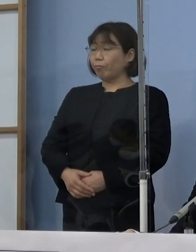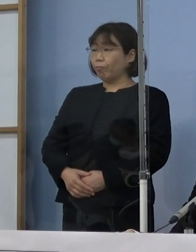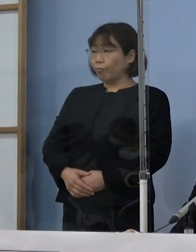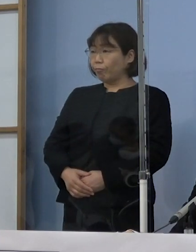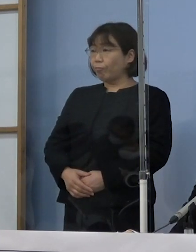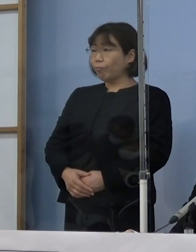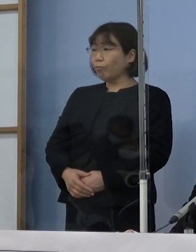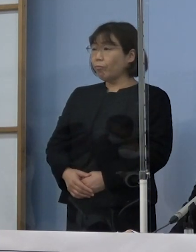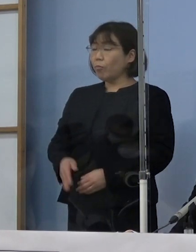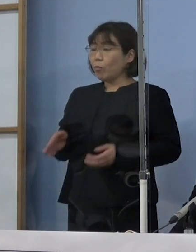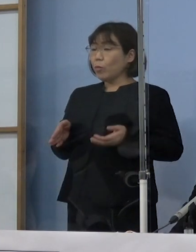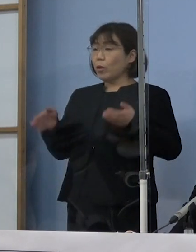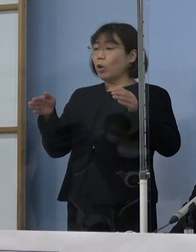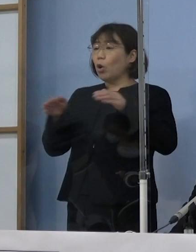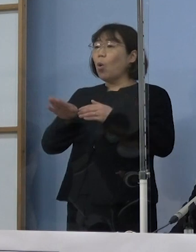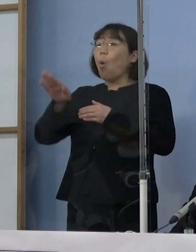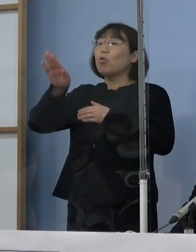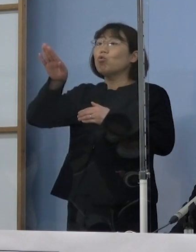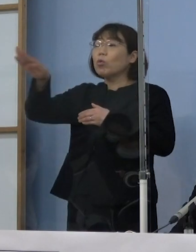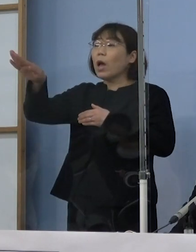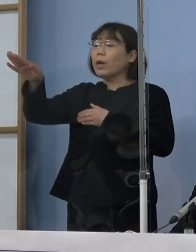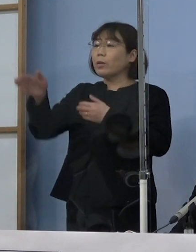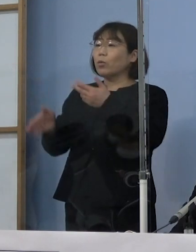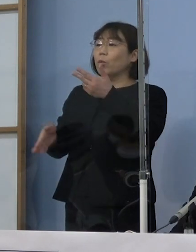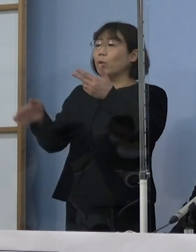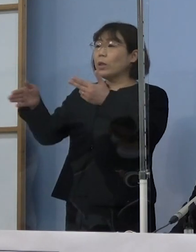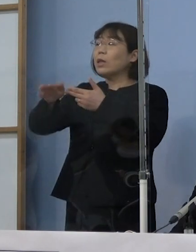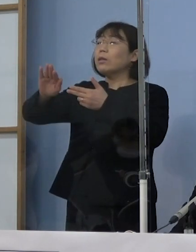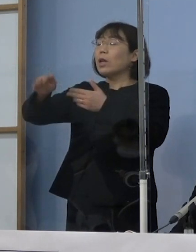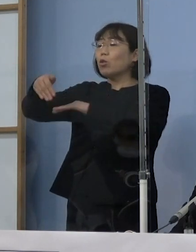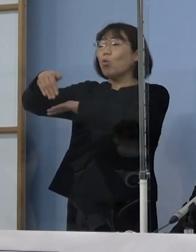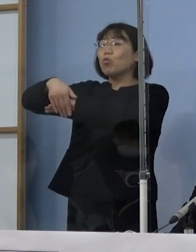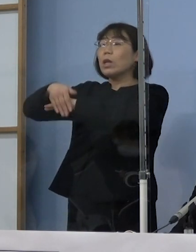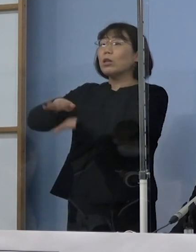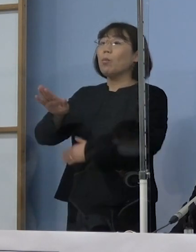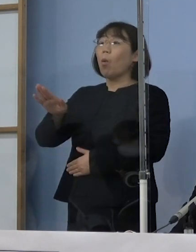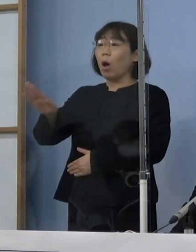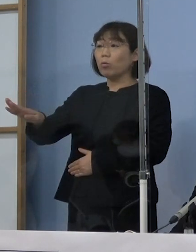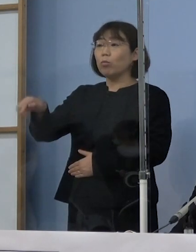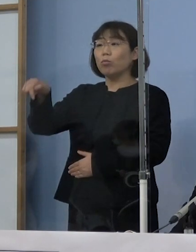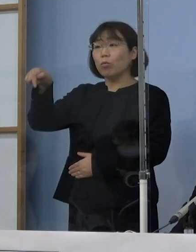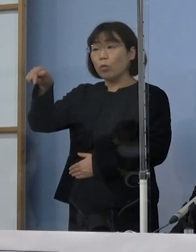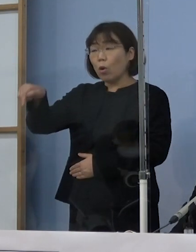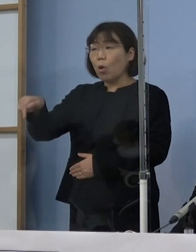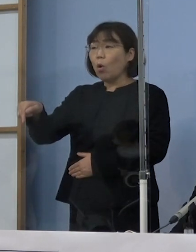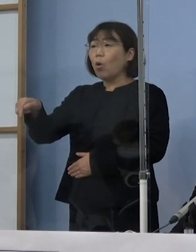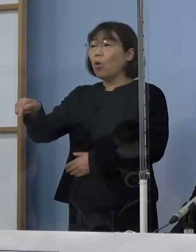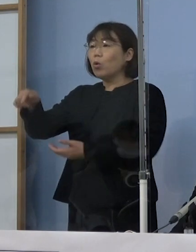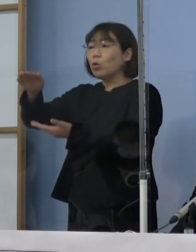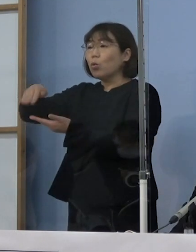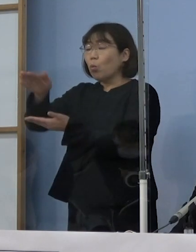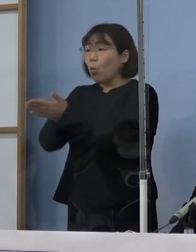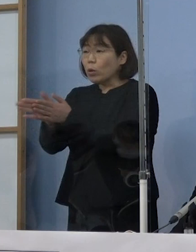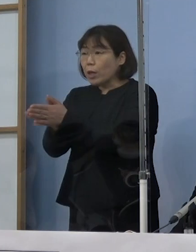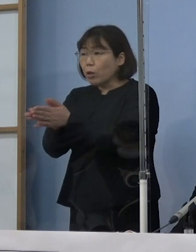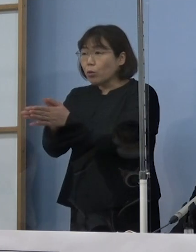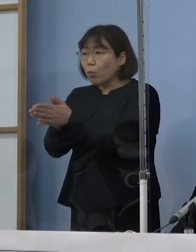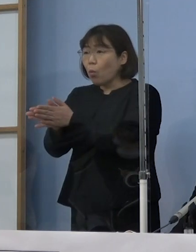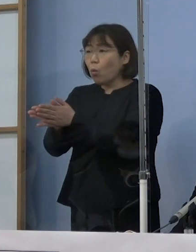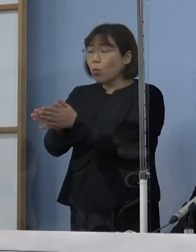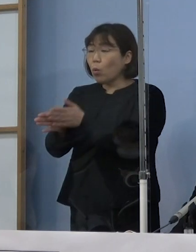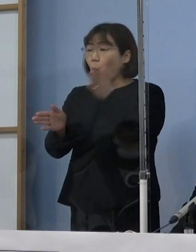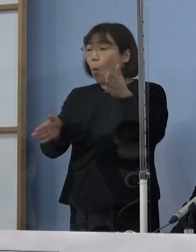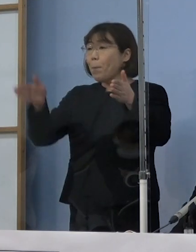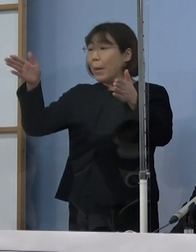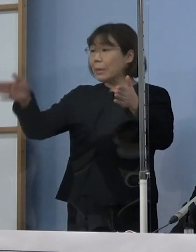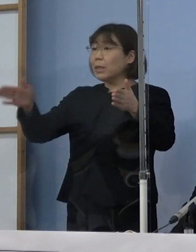そして屋外施設ですが、受付などはありますけれども、そこでの消毒の実施ですとか間仕切りの設